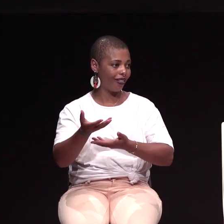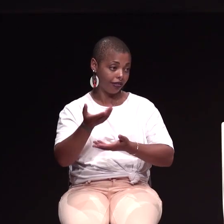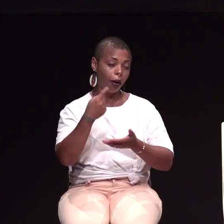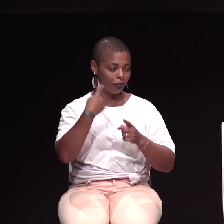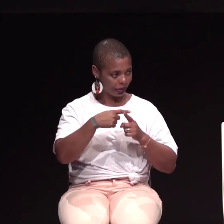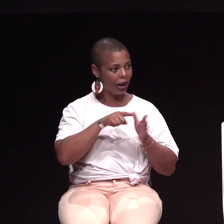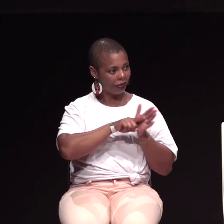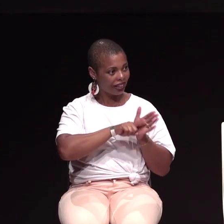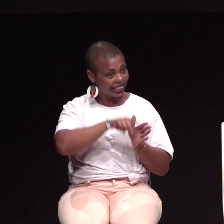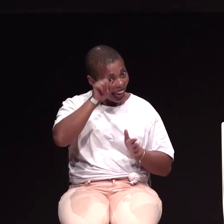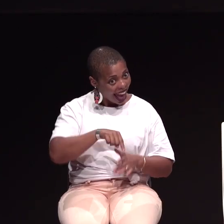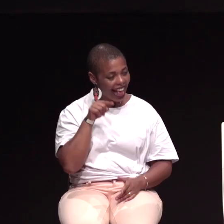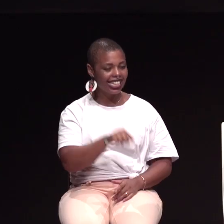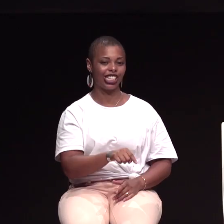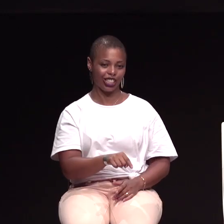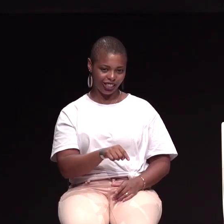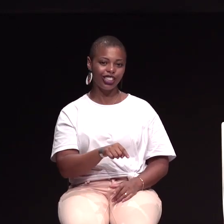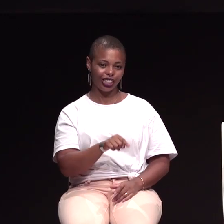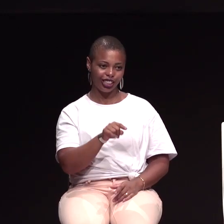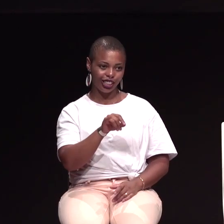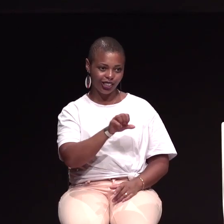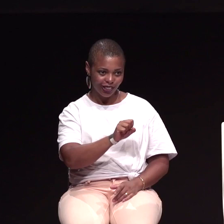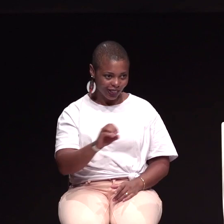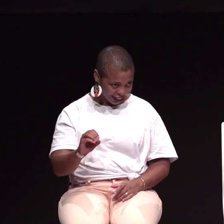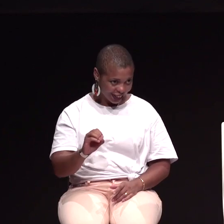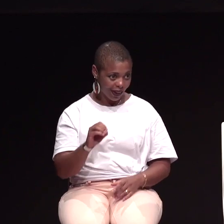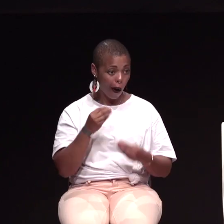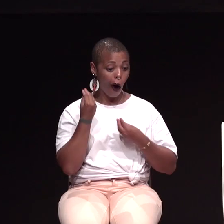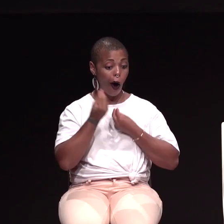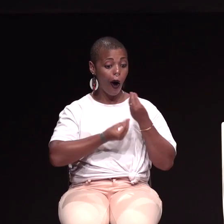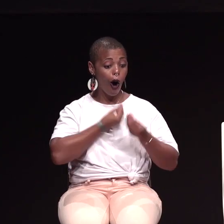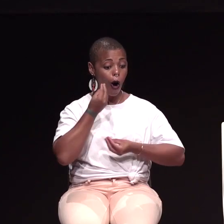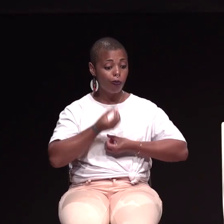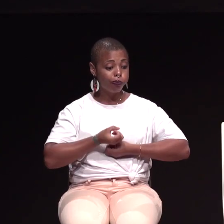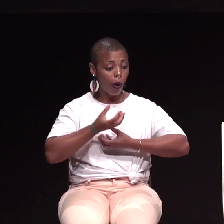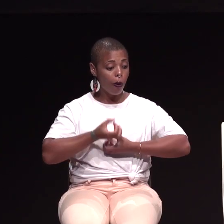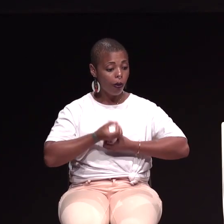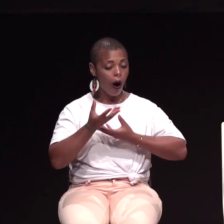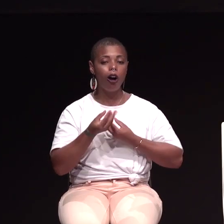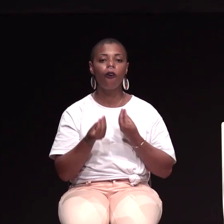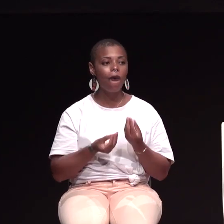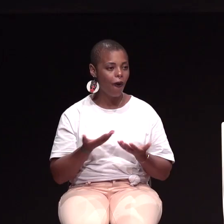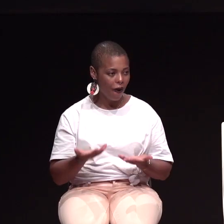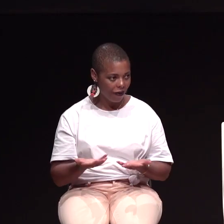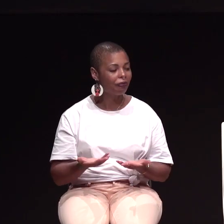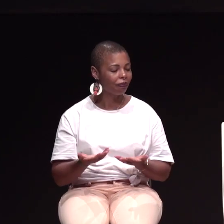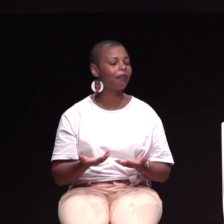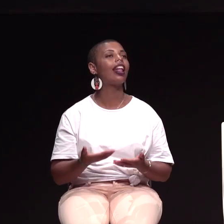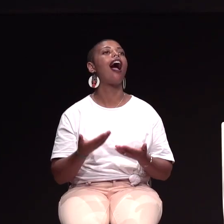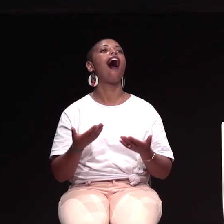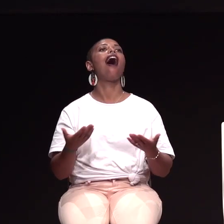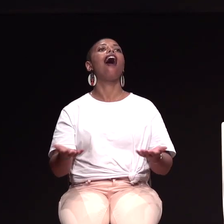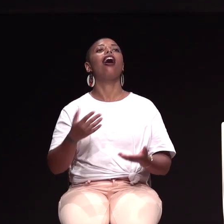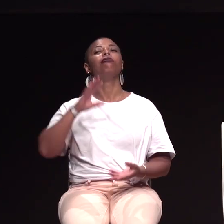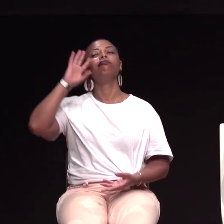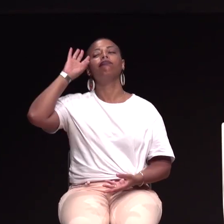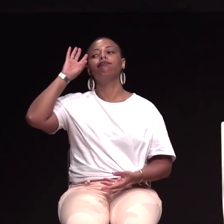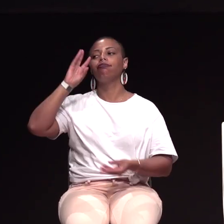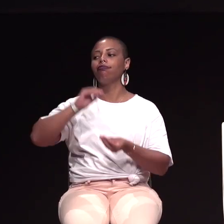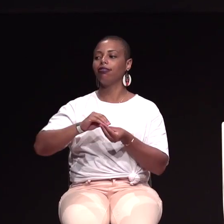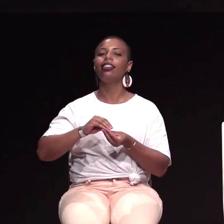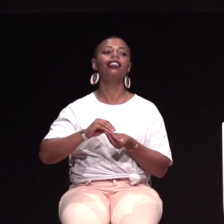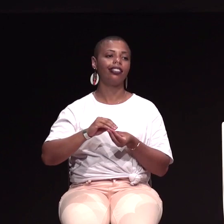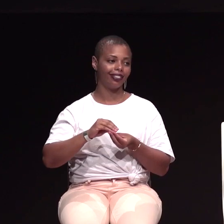né? O que alimenta a poética da gente, né? E aí eu entendi o